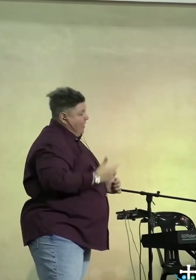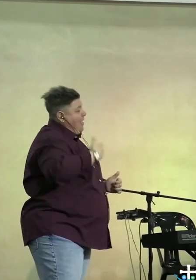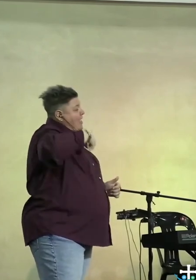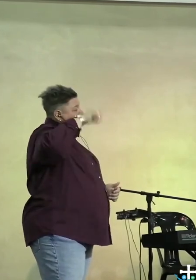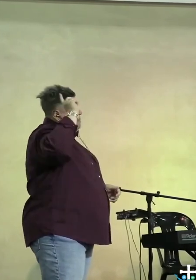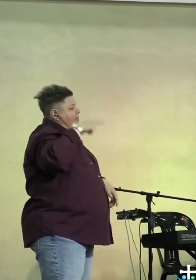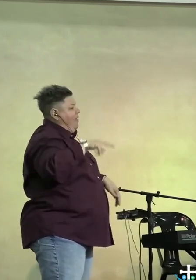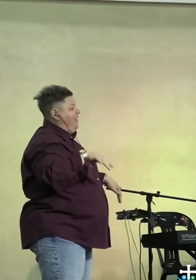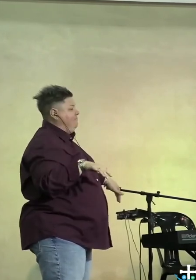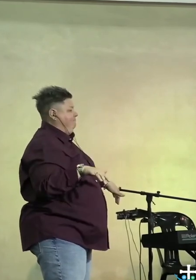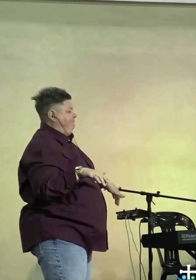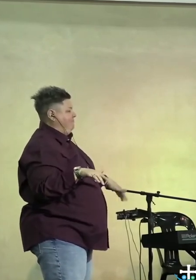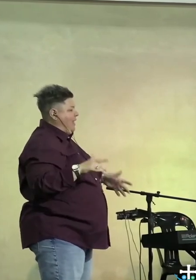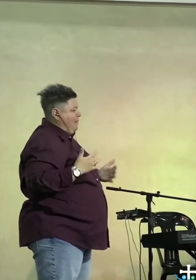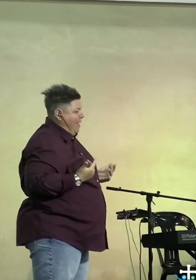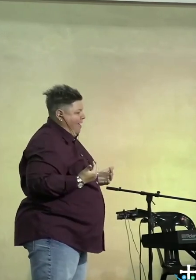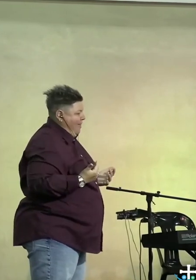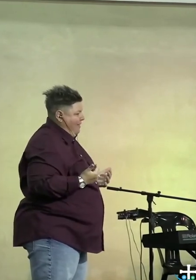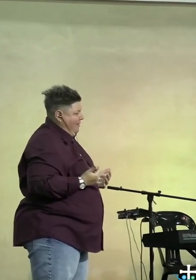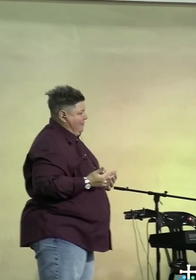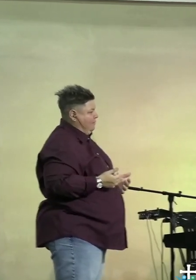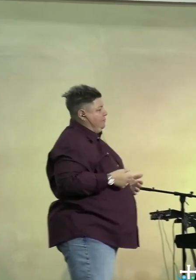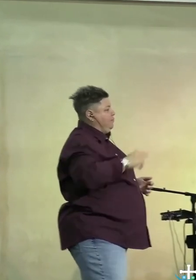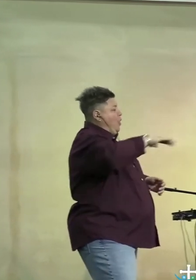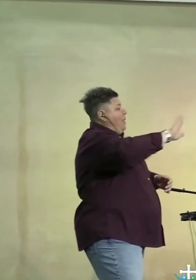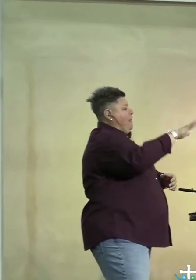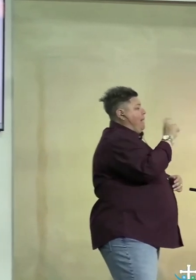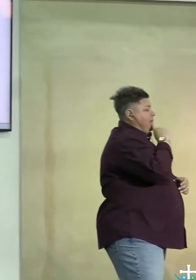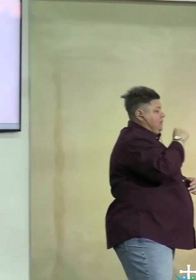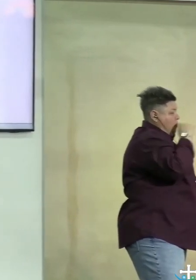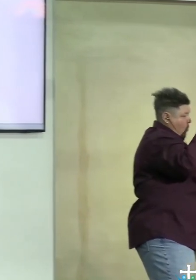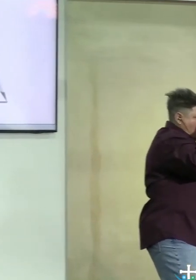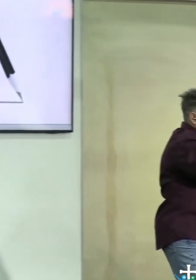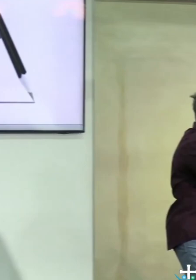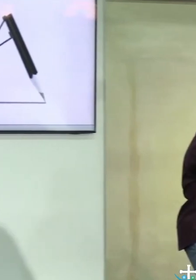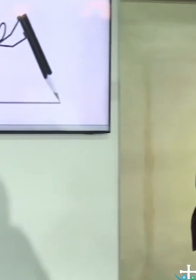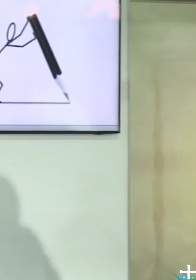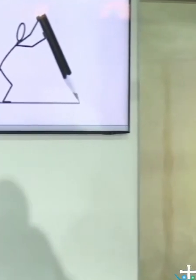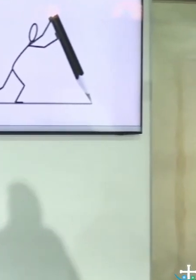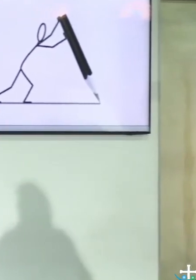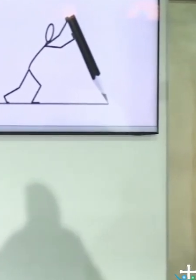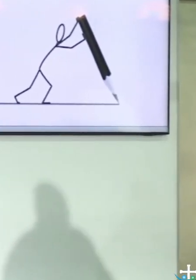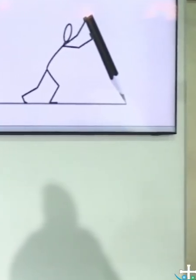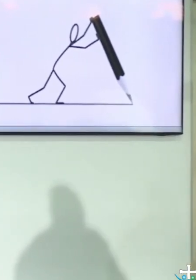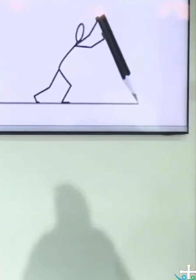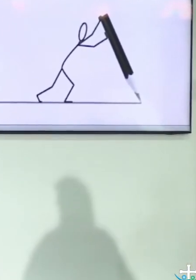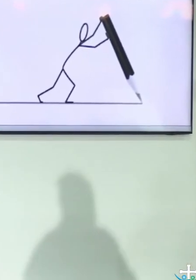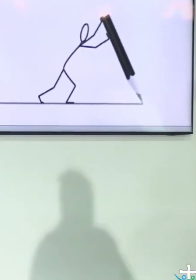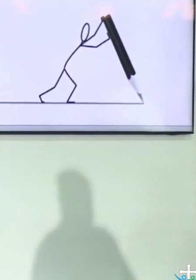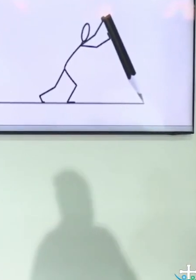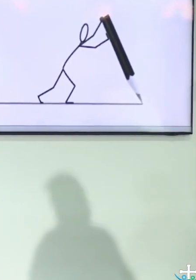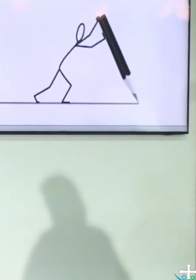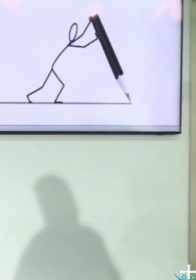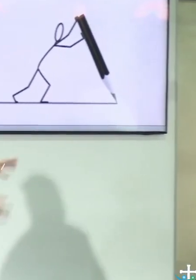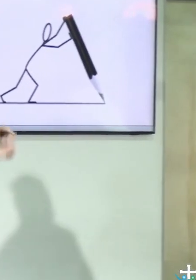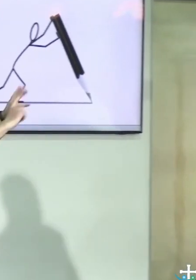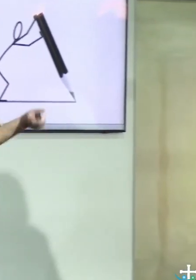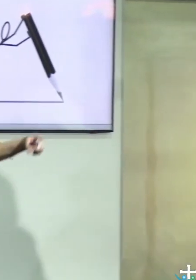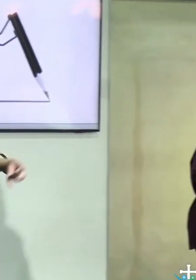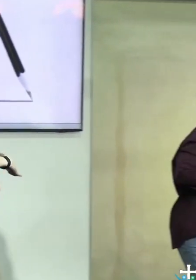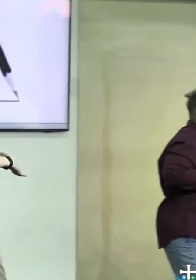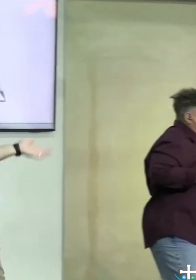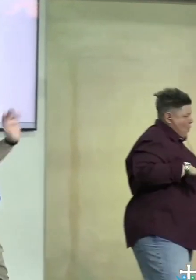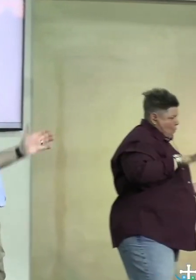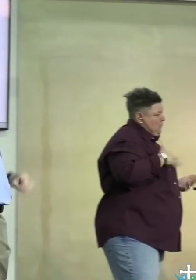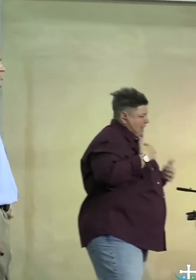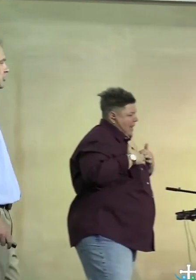Nou, ek hoor hierdie ding dat mense sê, as jou lyntjie getrek is, is jou lyntjie getrek. Het julle al dit gehoor? OK, so, dis die stelling. Hoor jy, as jou lyntjie getrek